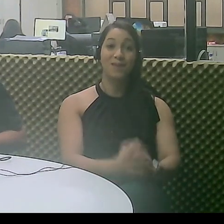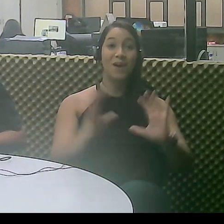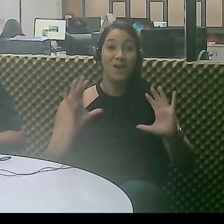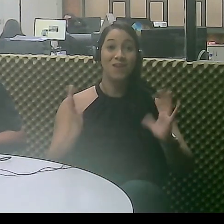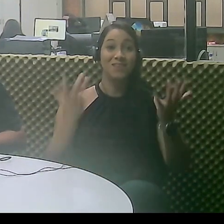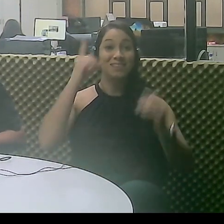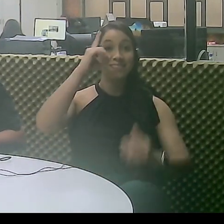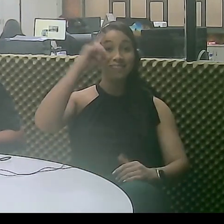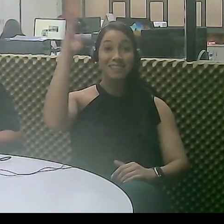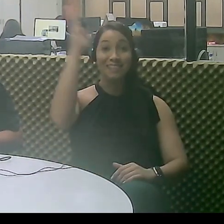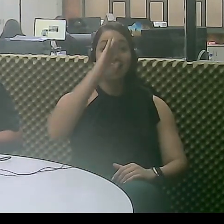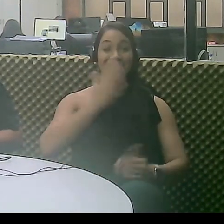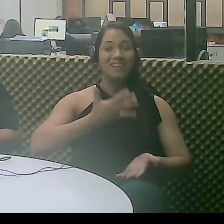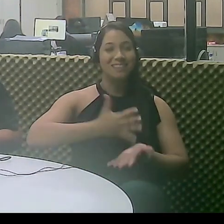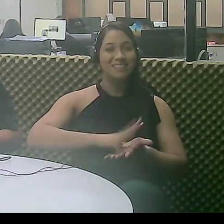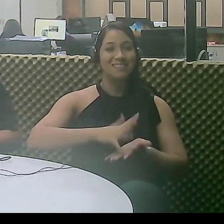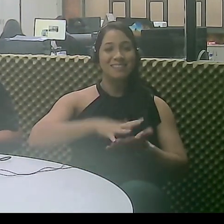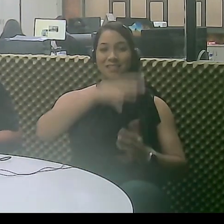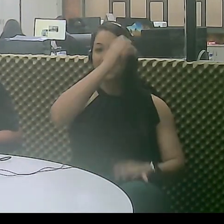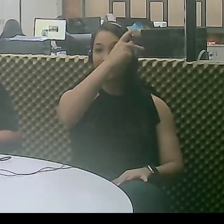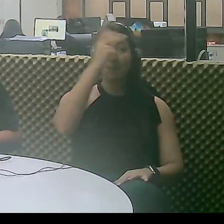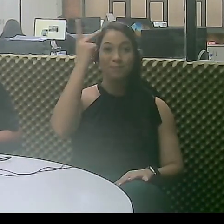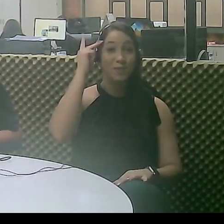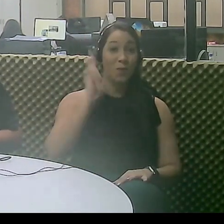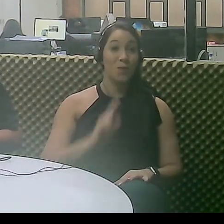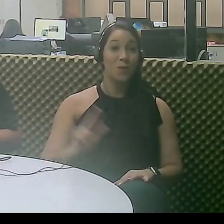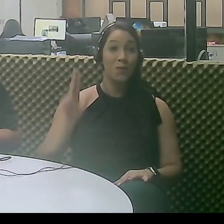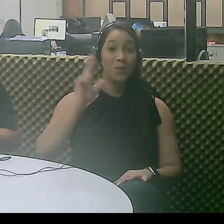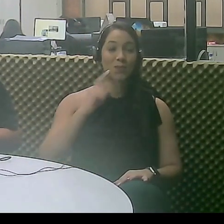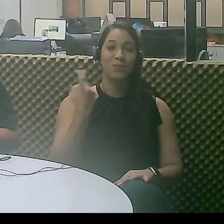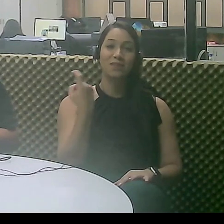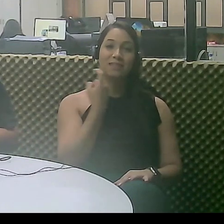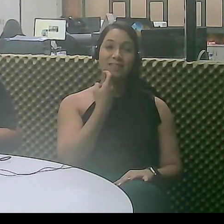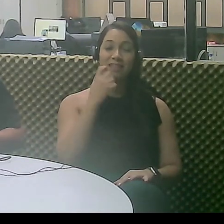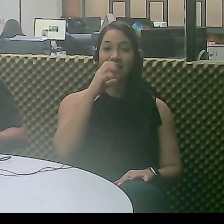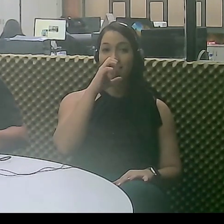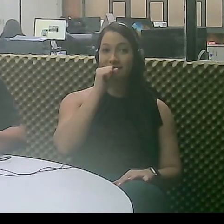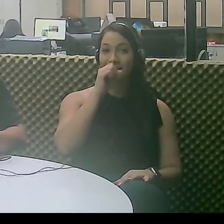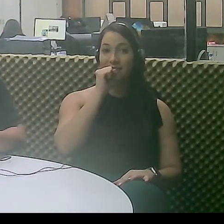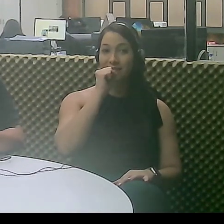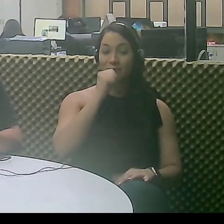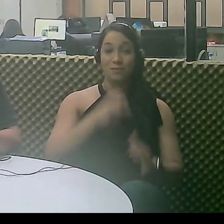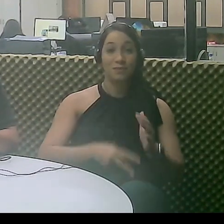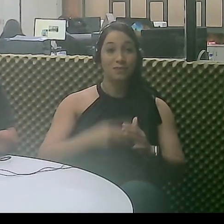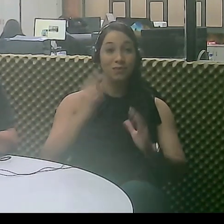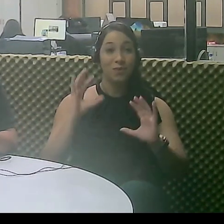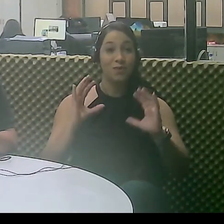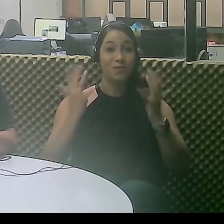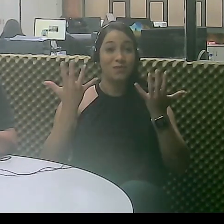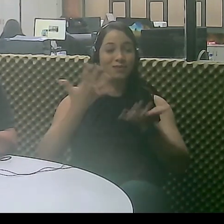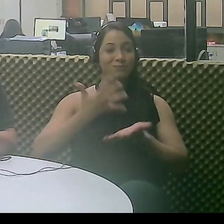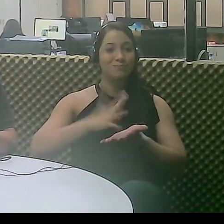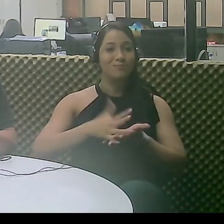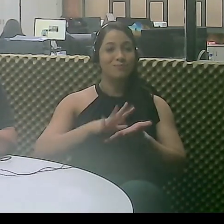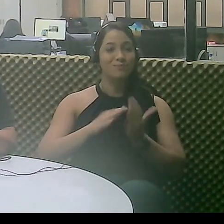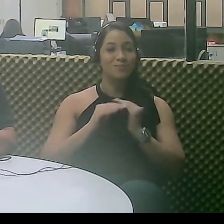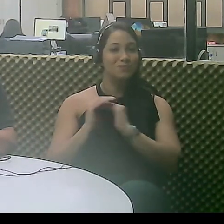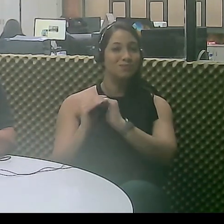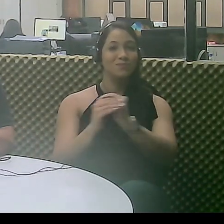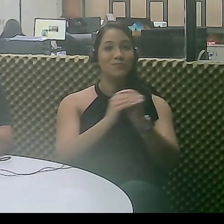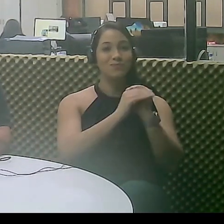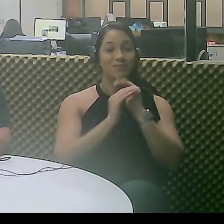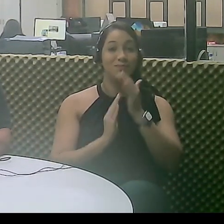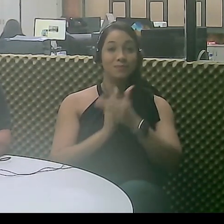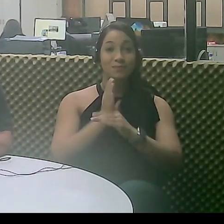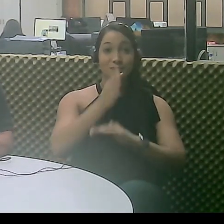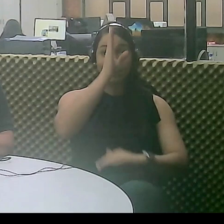Celebrando o Dia Nacional do Samba, a Prefeitura de Uberlândia realiza nesta sexta e sábado a segunda edição do evento Samba da Igualdade. A